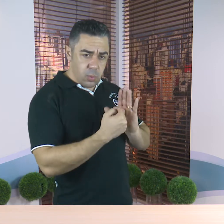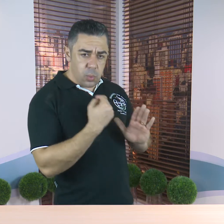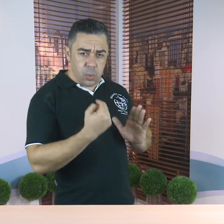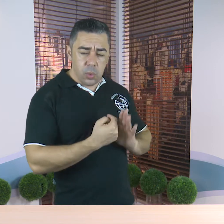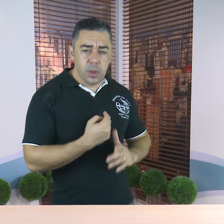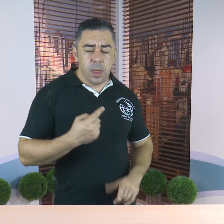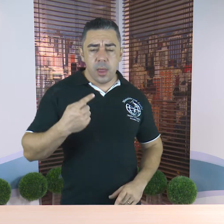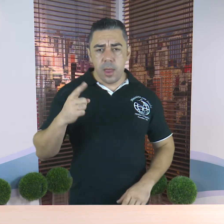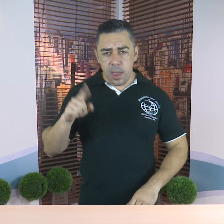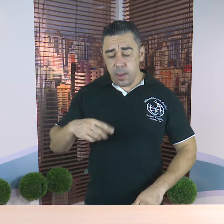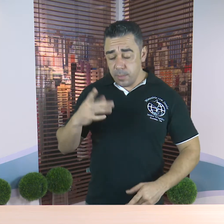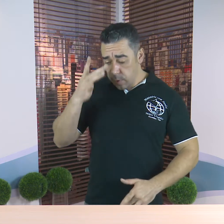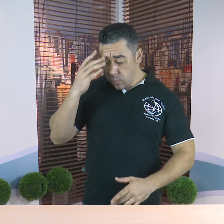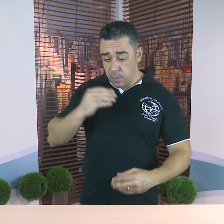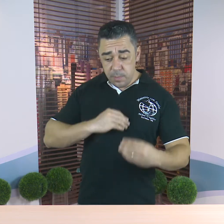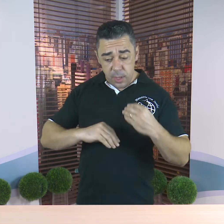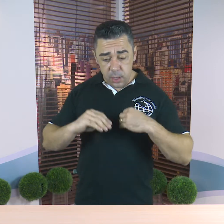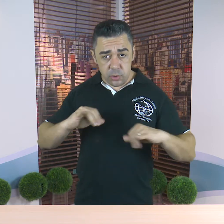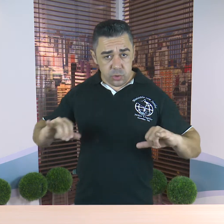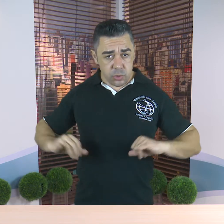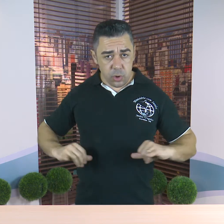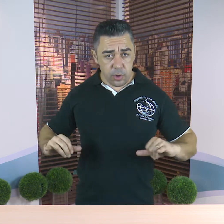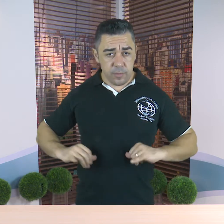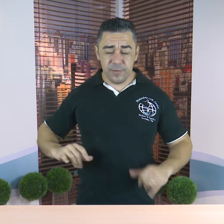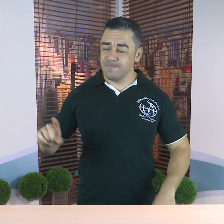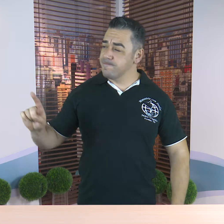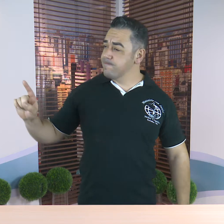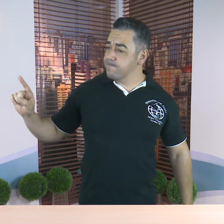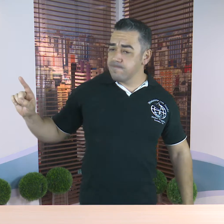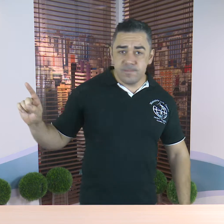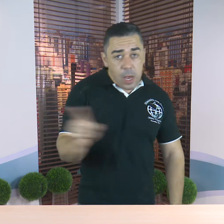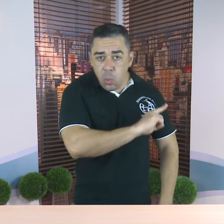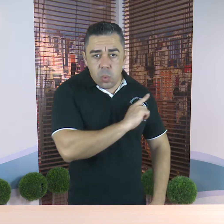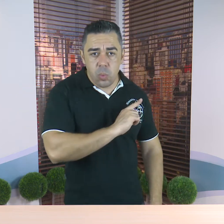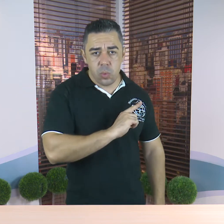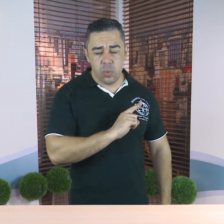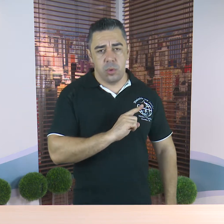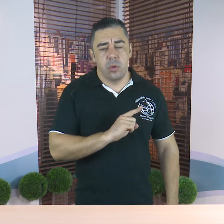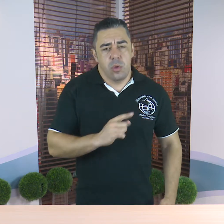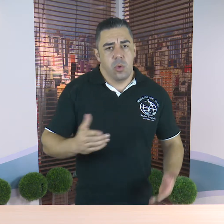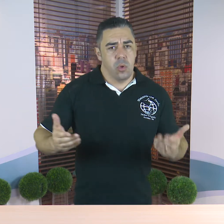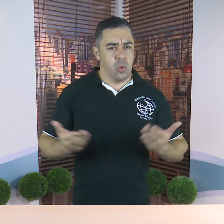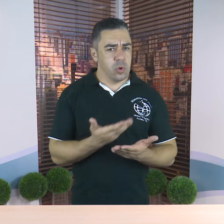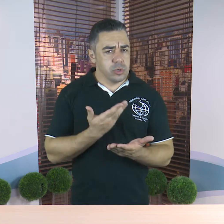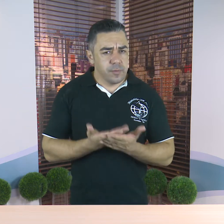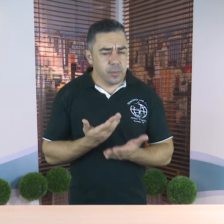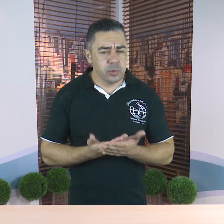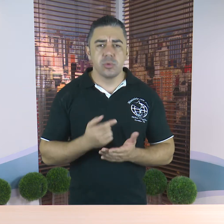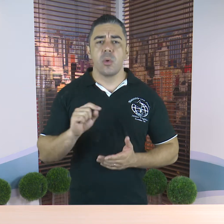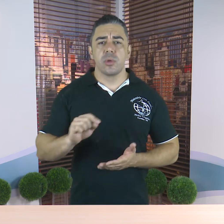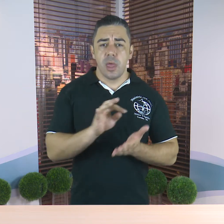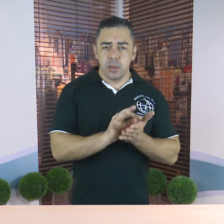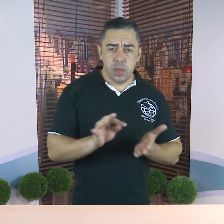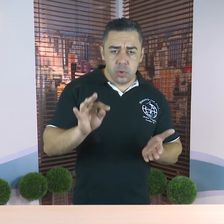sofrem, é um retumbante não. Hoje estudaremos a teologia do segundo